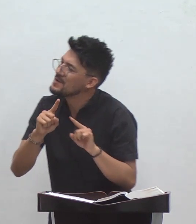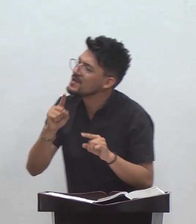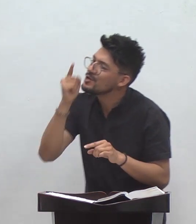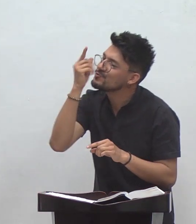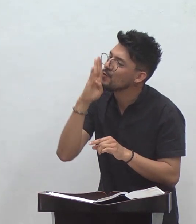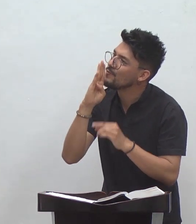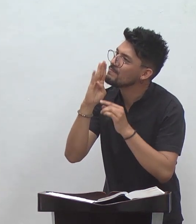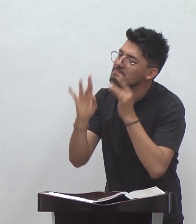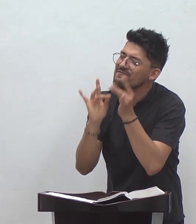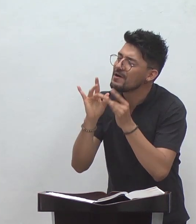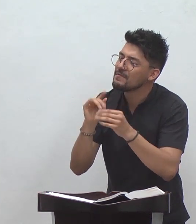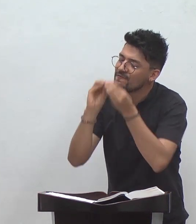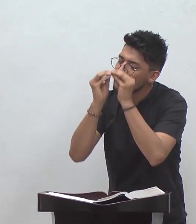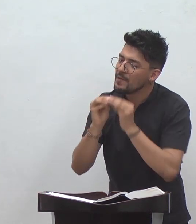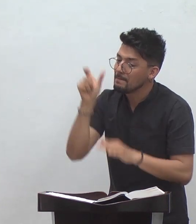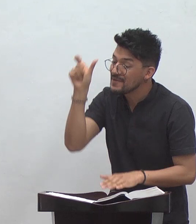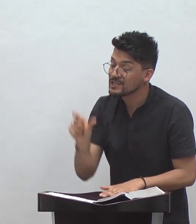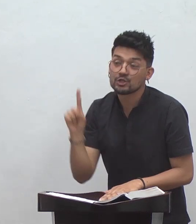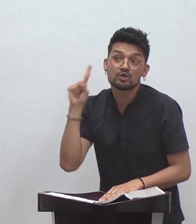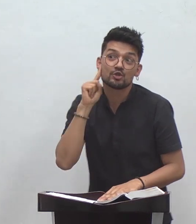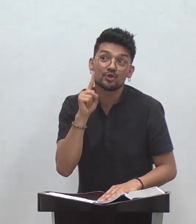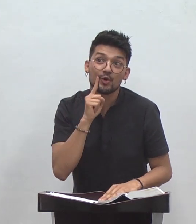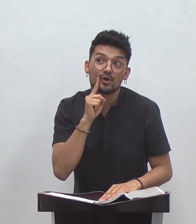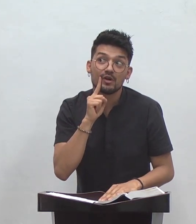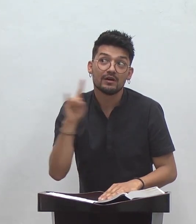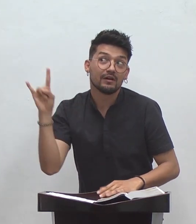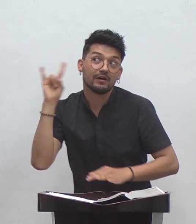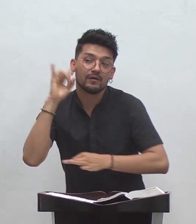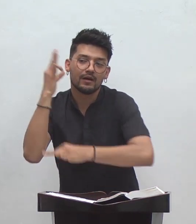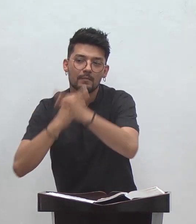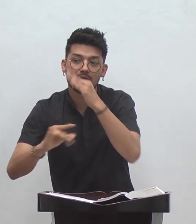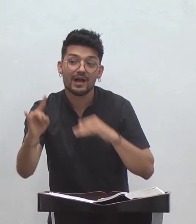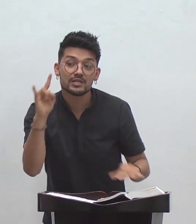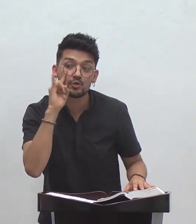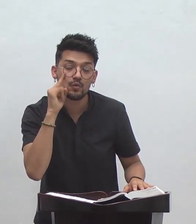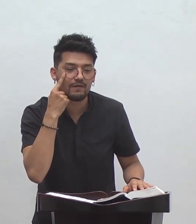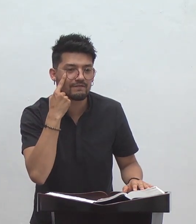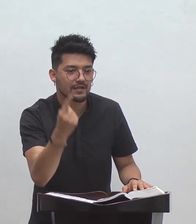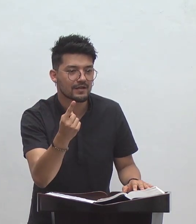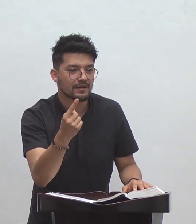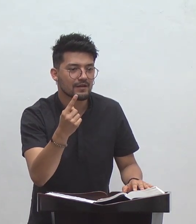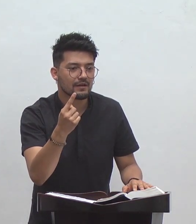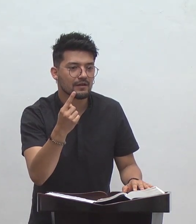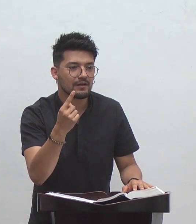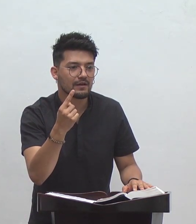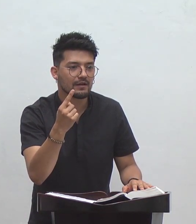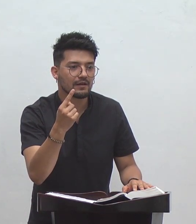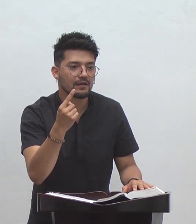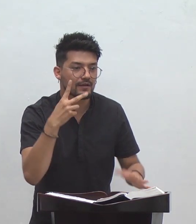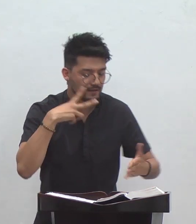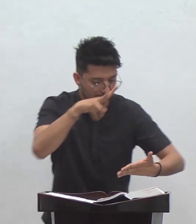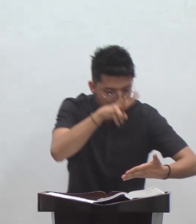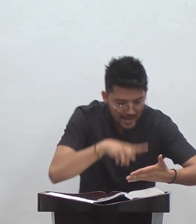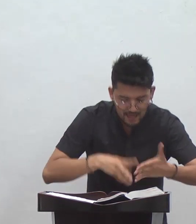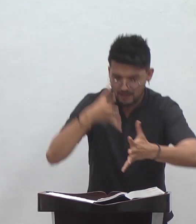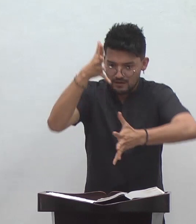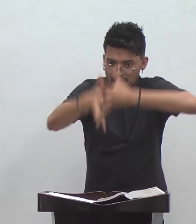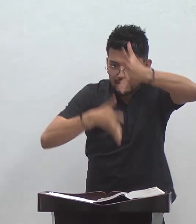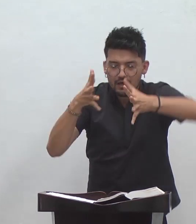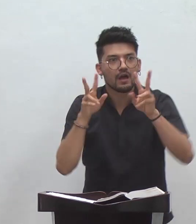Yo no puedo orar ahorita que Dios sane a los sordos y que todos escuchen. Nosotros escuchamos a través de los